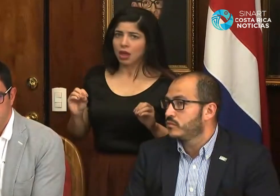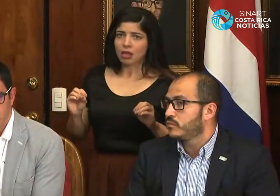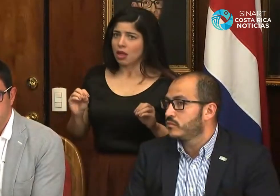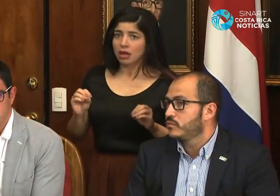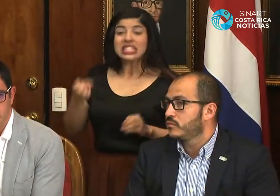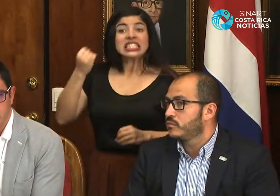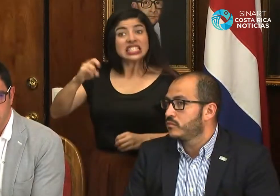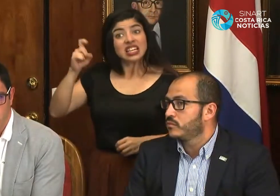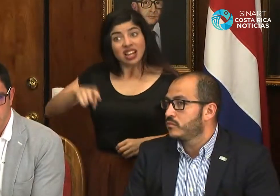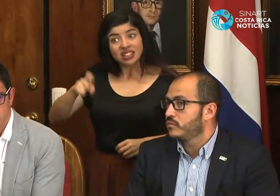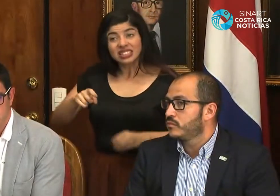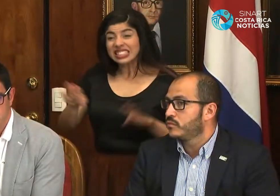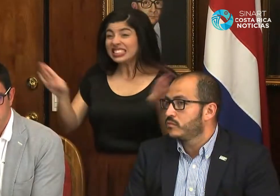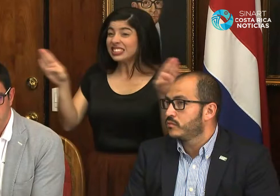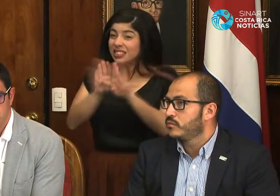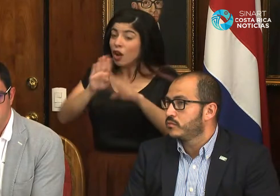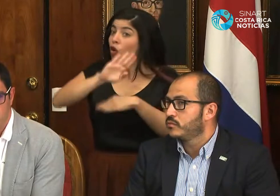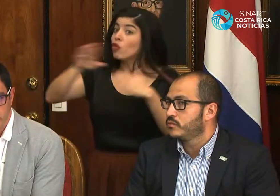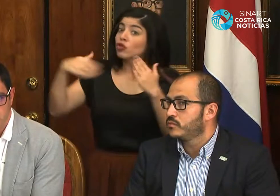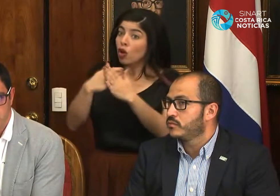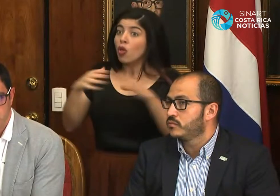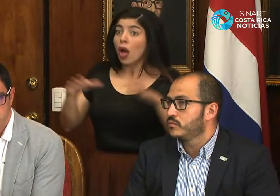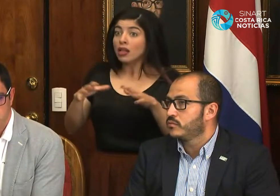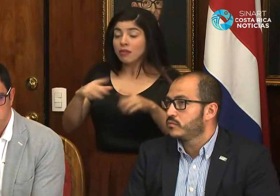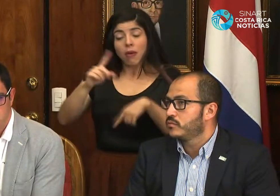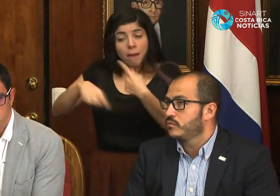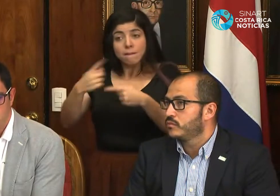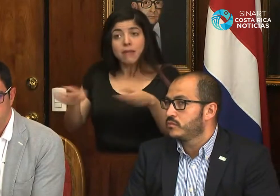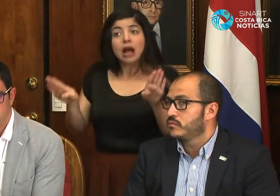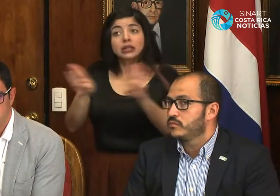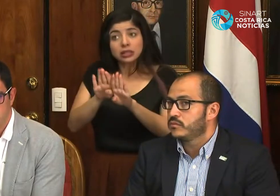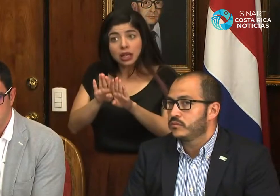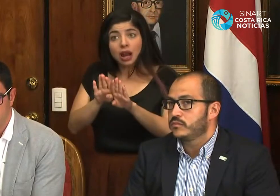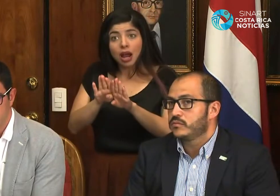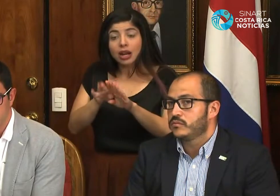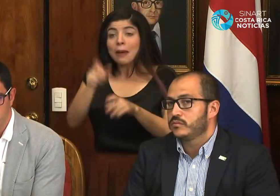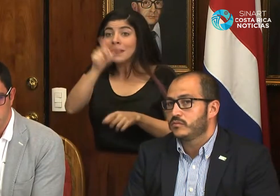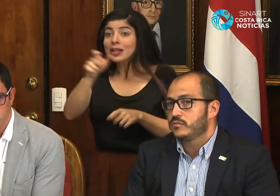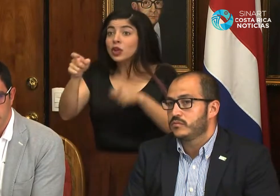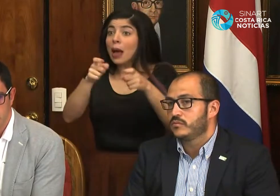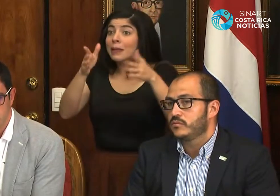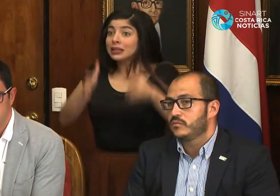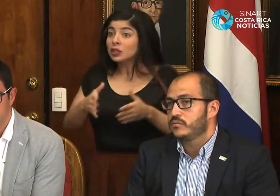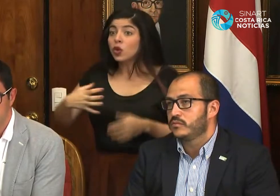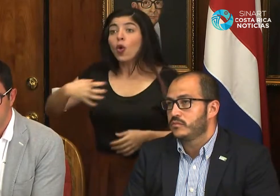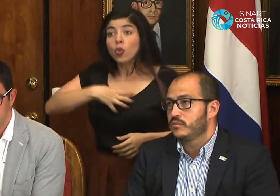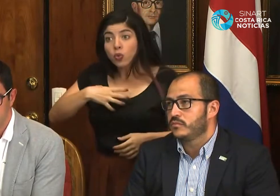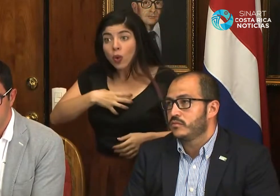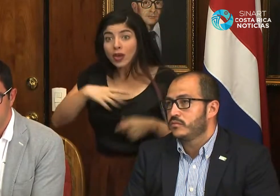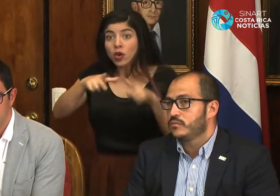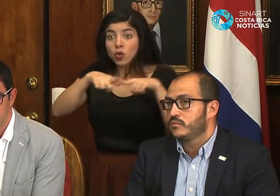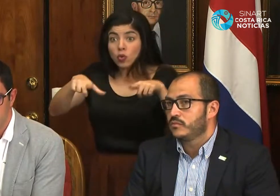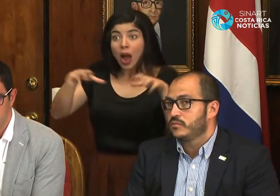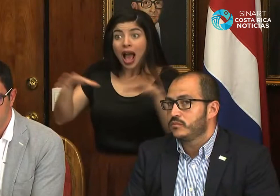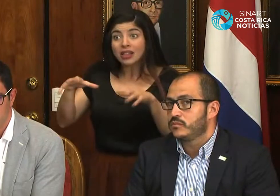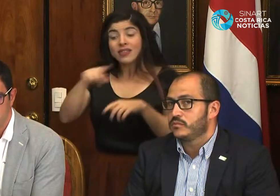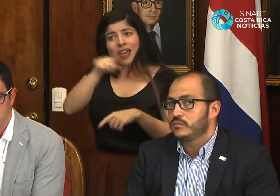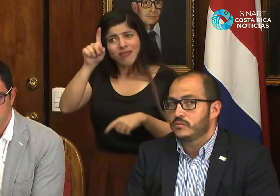y si hace falta cerrar todas esas actividades, lo haremos. Los administradores y dueños de esas actividades tienen